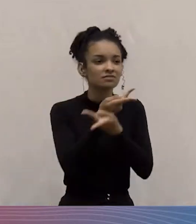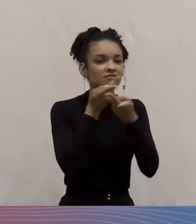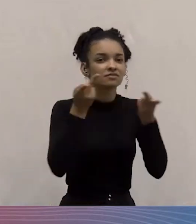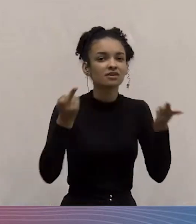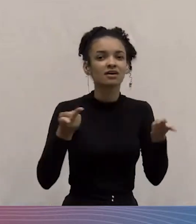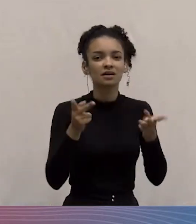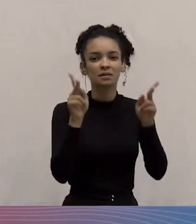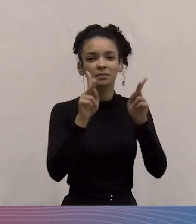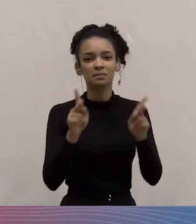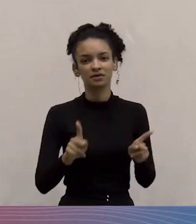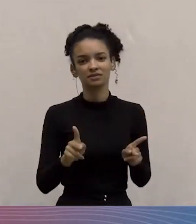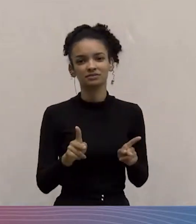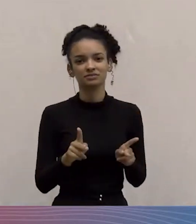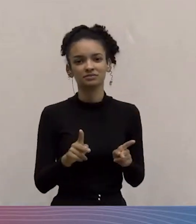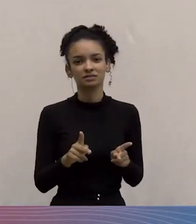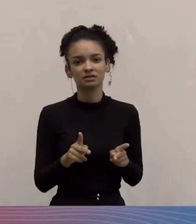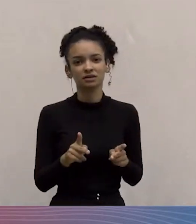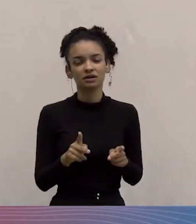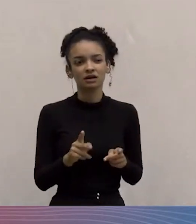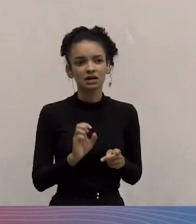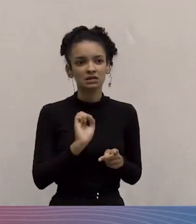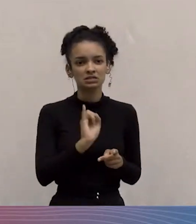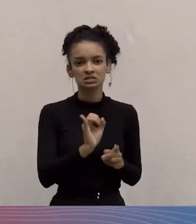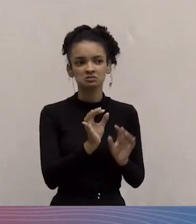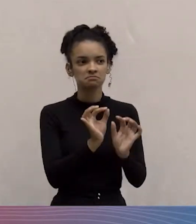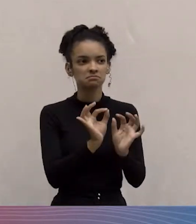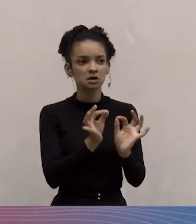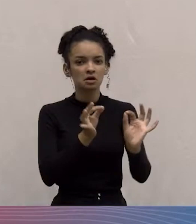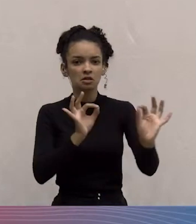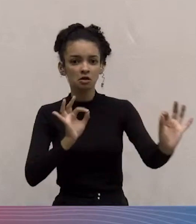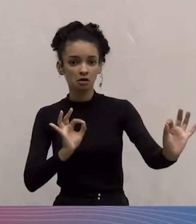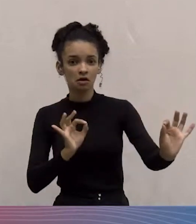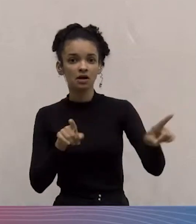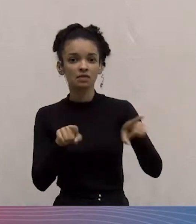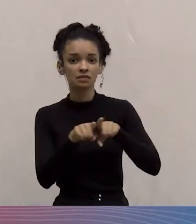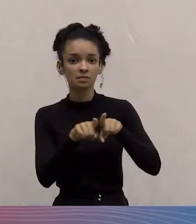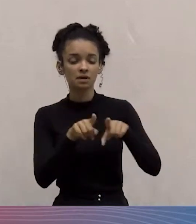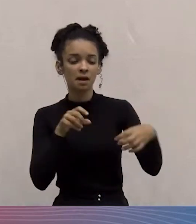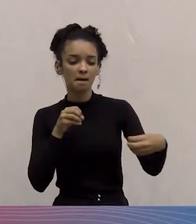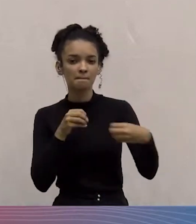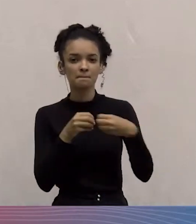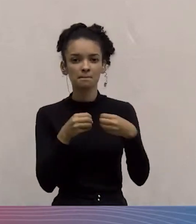aos que estavam longe e paz também aos que estavam perto.